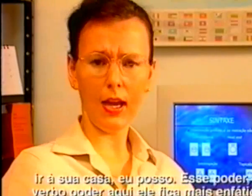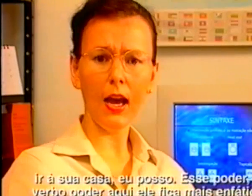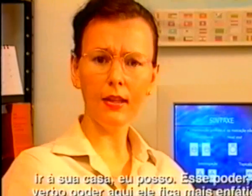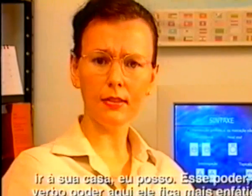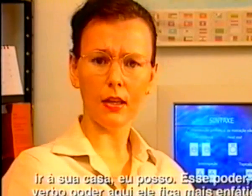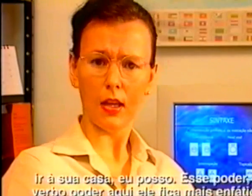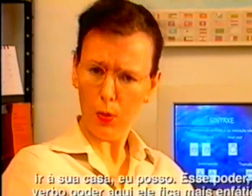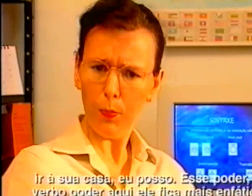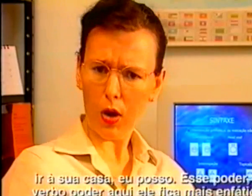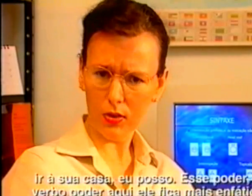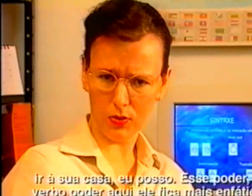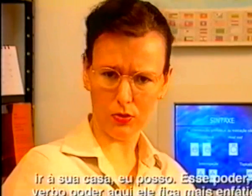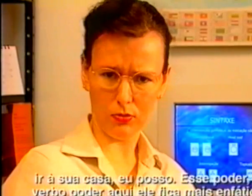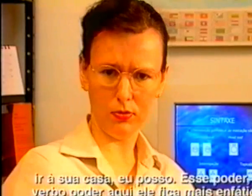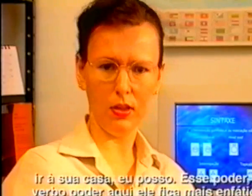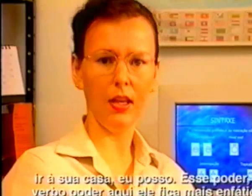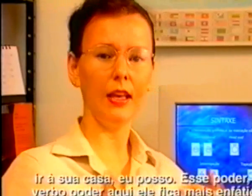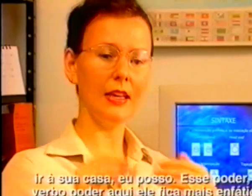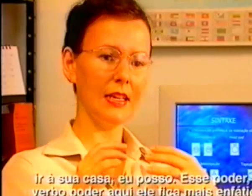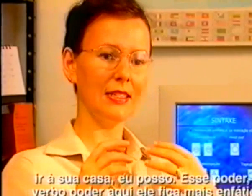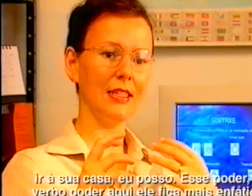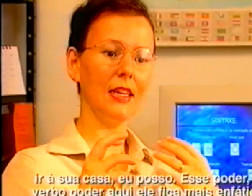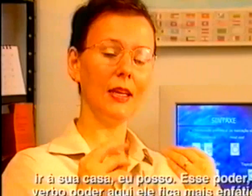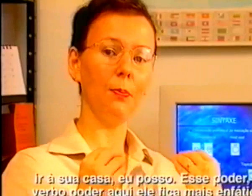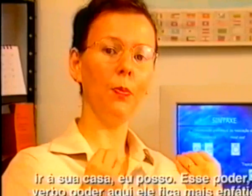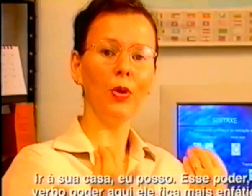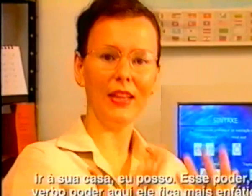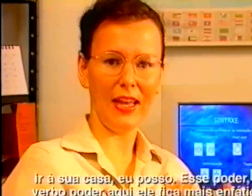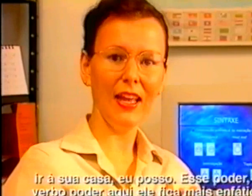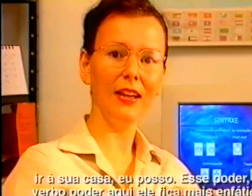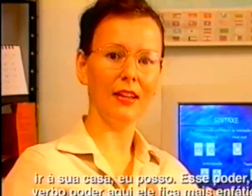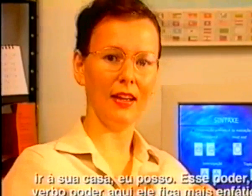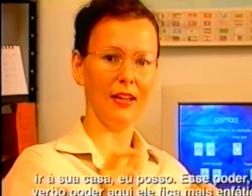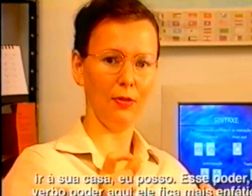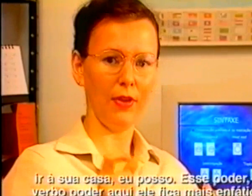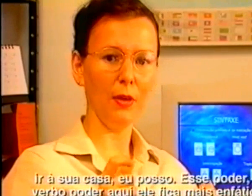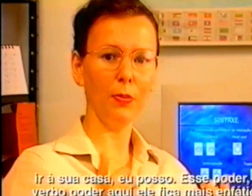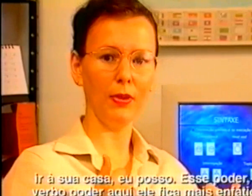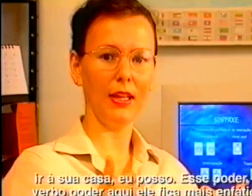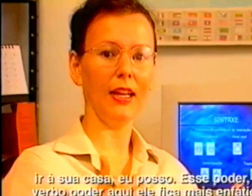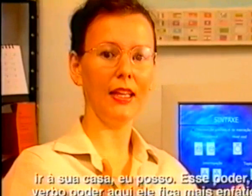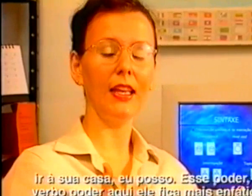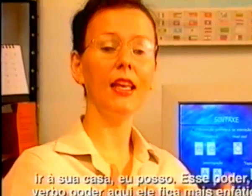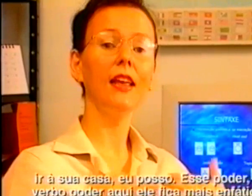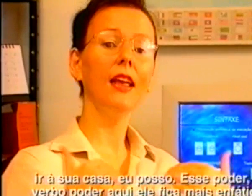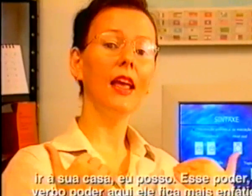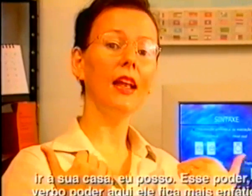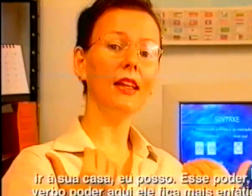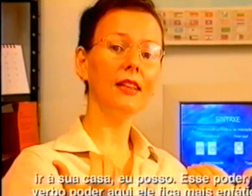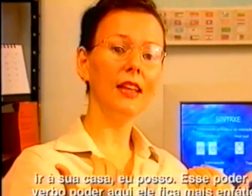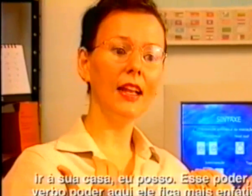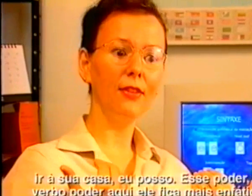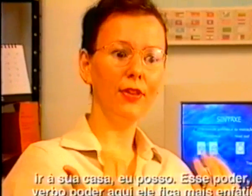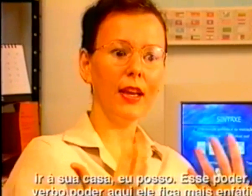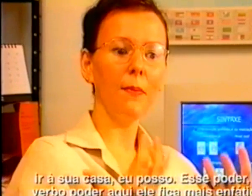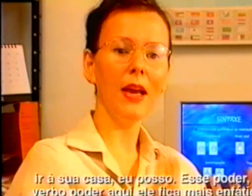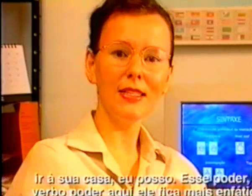sua casa, eu posso. Esse poder, o verbo poder aqui, ele fica